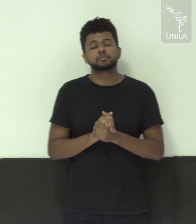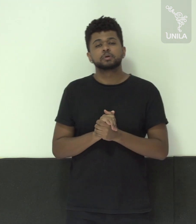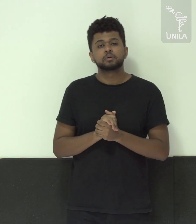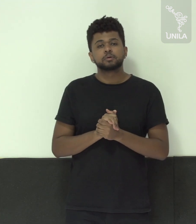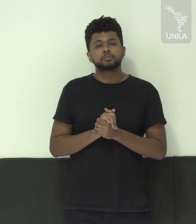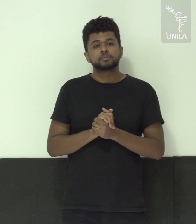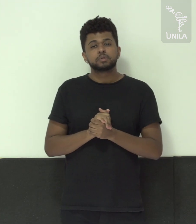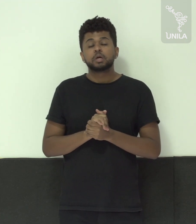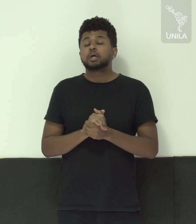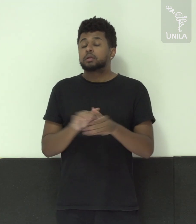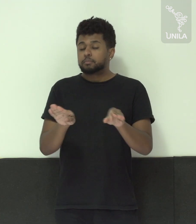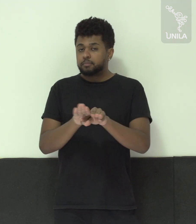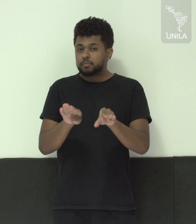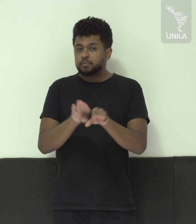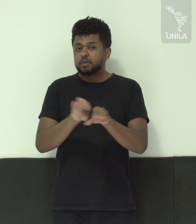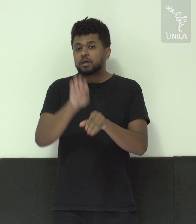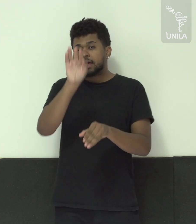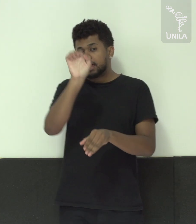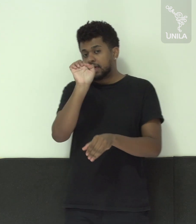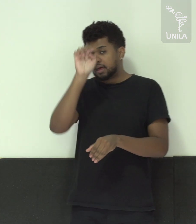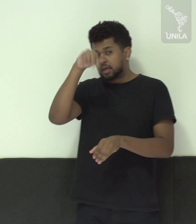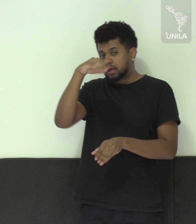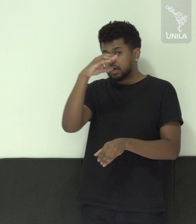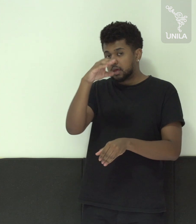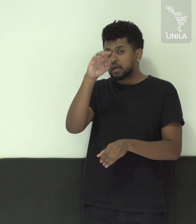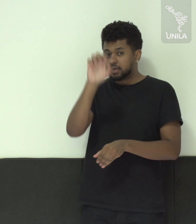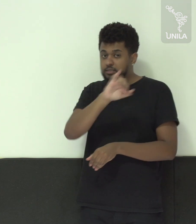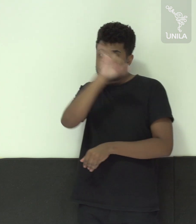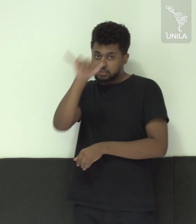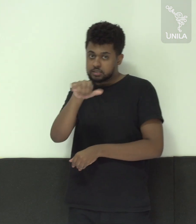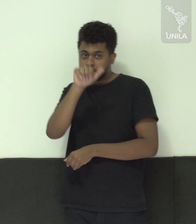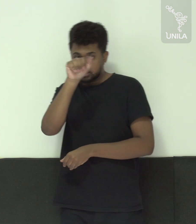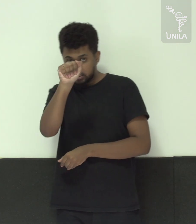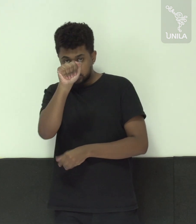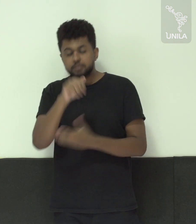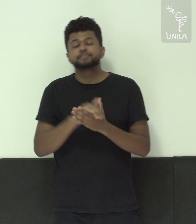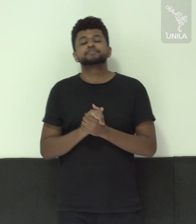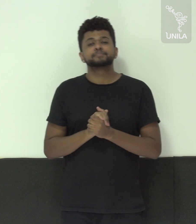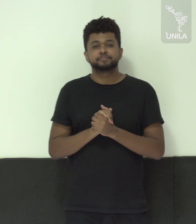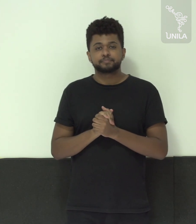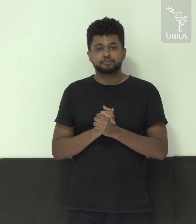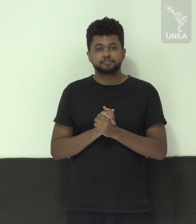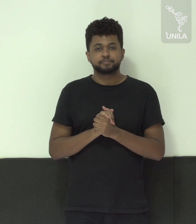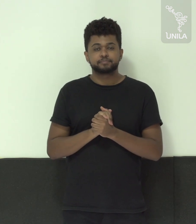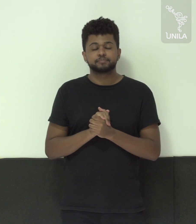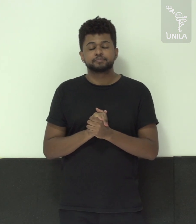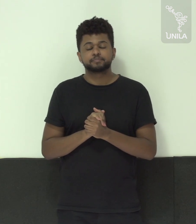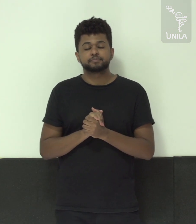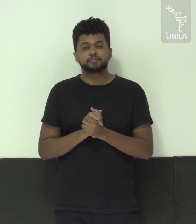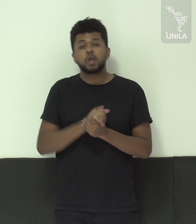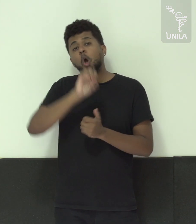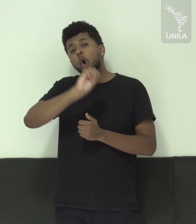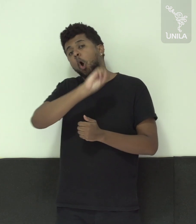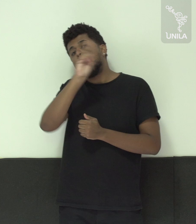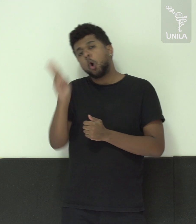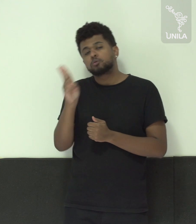ENEM, do Exame Nacional para Certificação de Competências de Jovens e Adultos, ENSEJA, ou